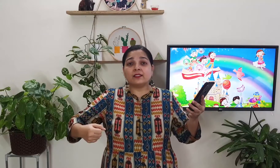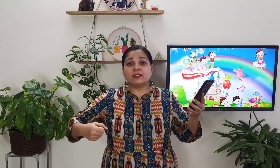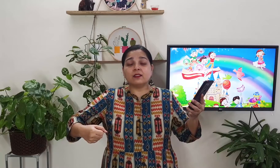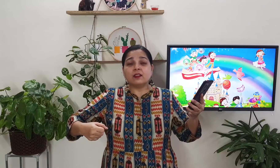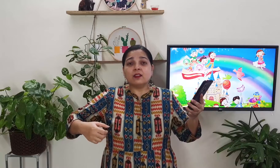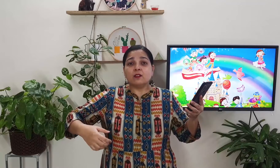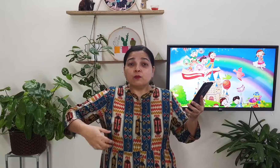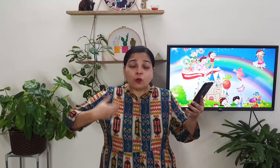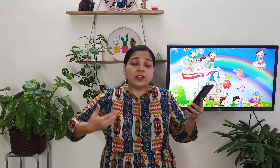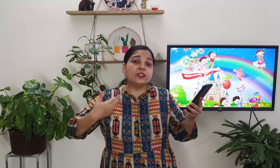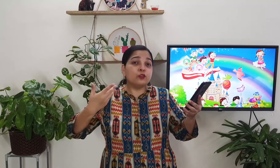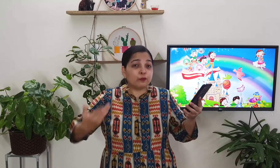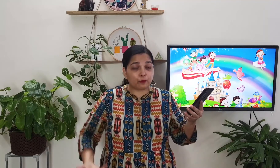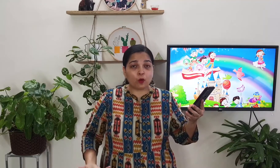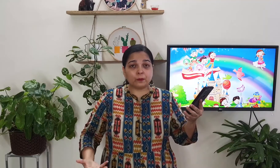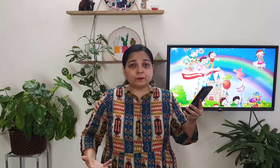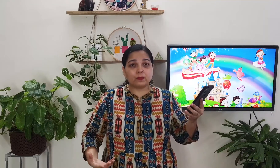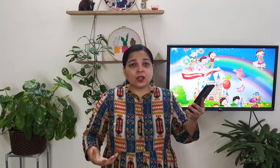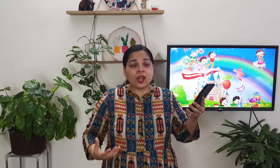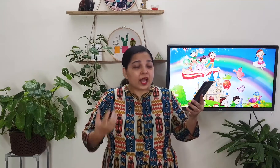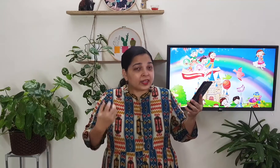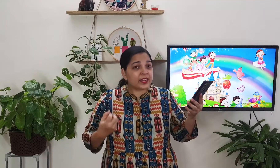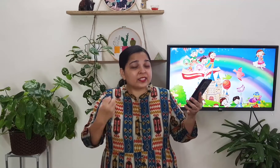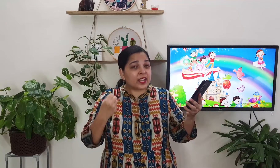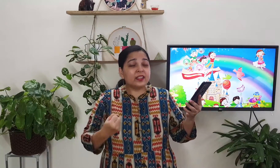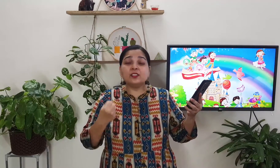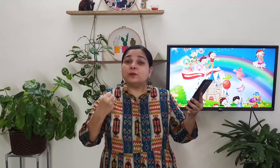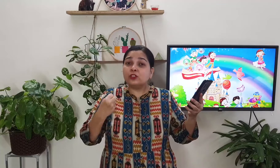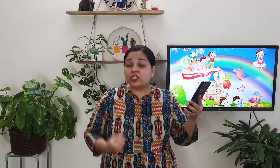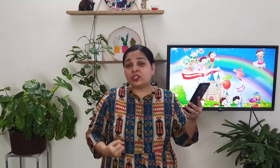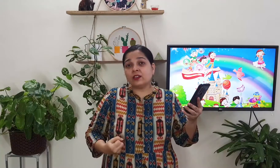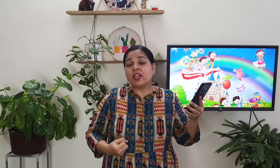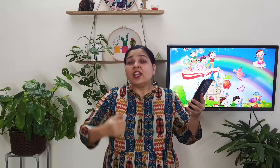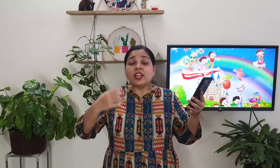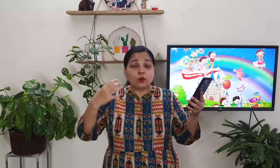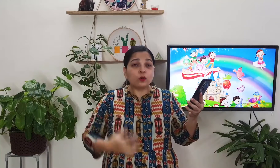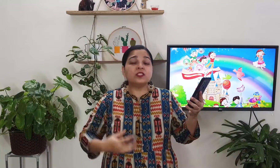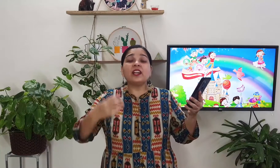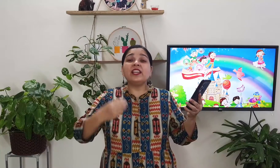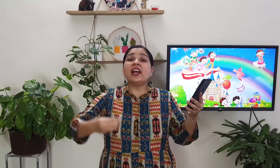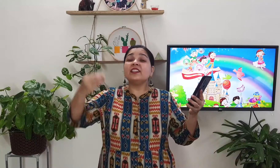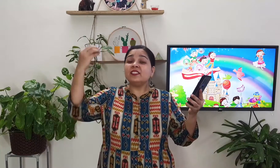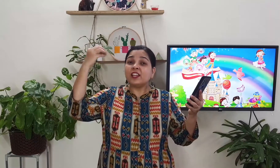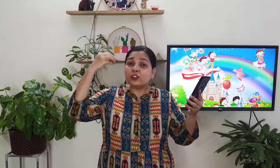நான் இப்படி கை உயர்த்தும் போது கார்கள் நிற்கும் என்ற விசுவாசம் எனக்கு தேவையில்லை.